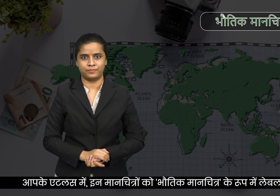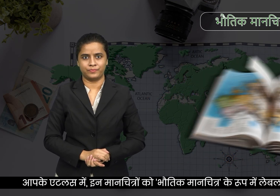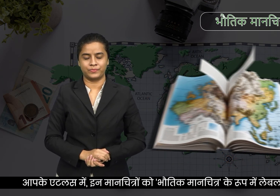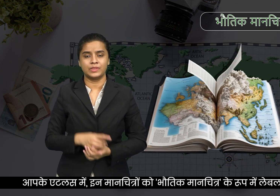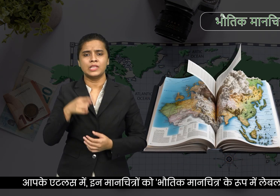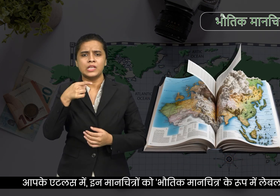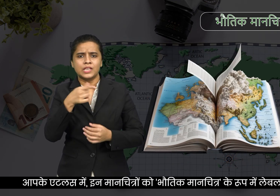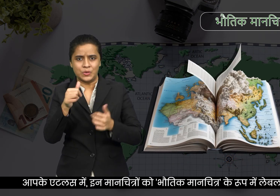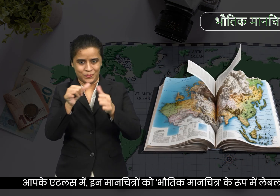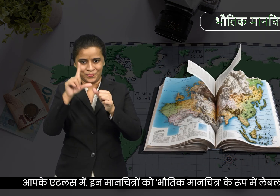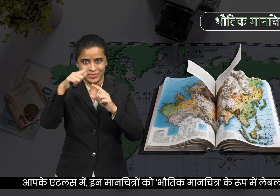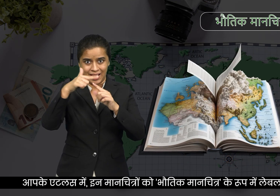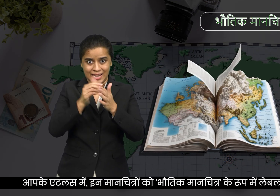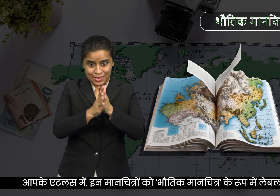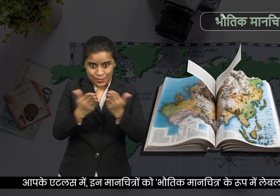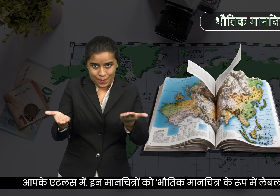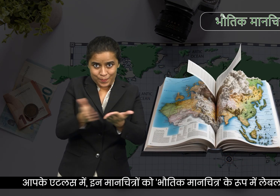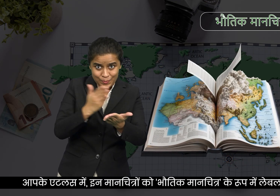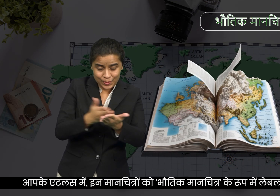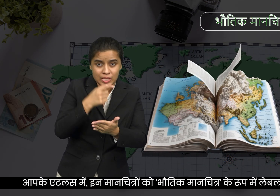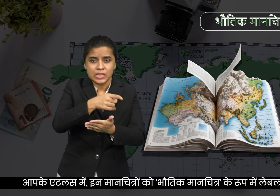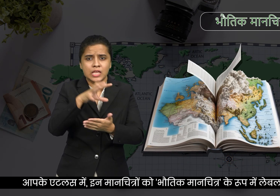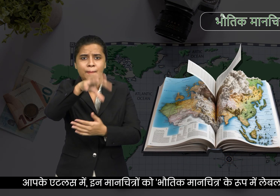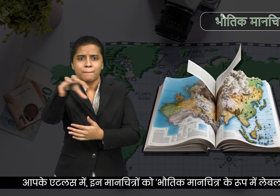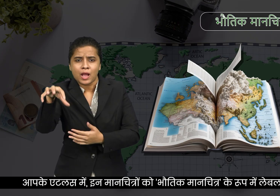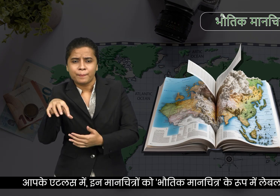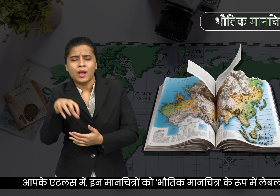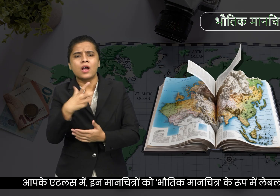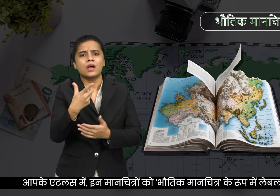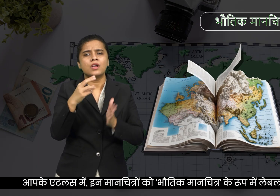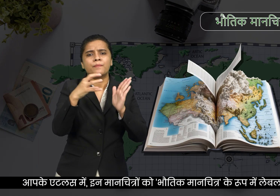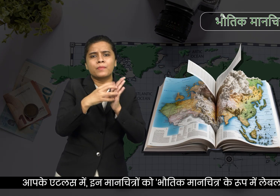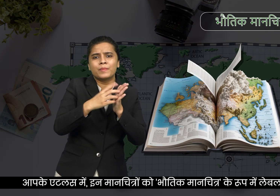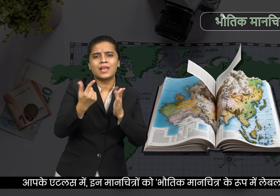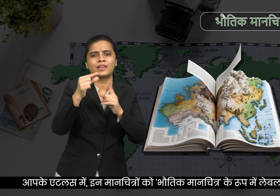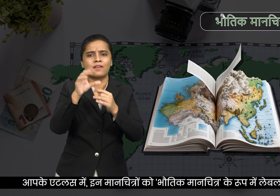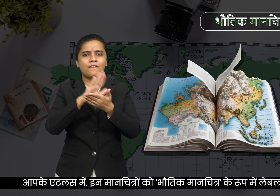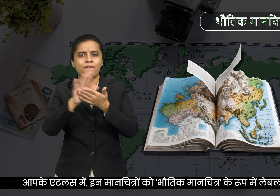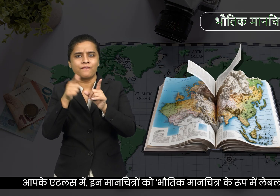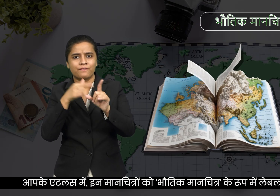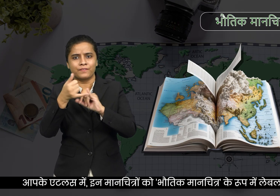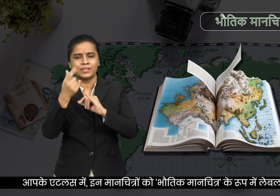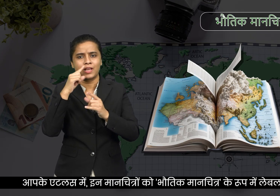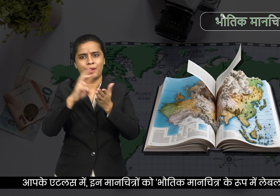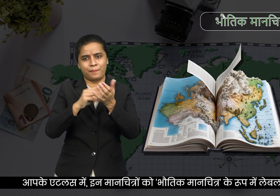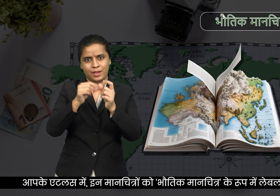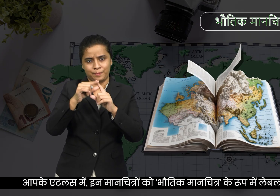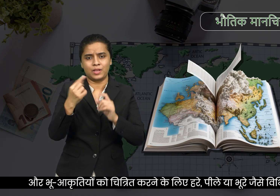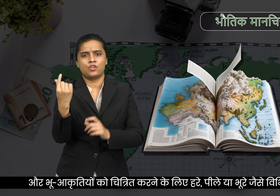आपके एटलस में इन मानचित्रों को भौतिक मानचित्र के रूप में लेबल किया गया है और